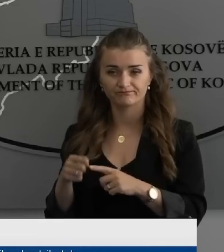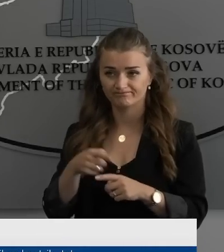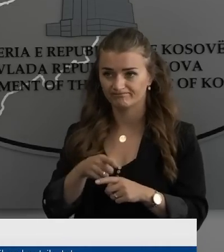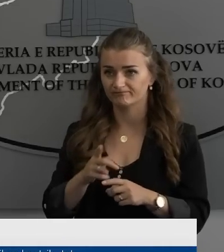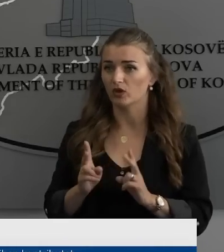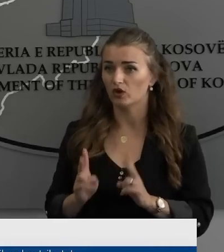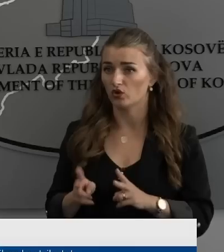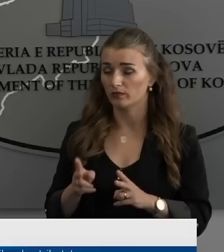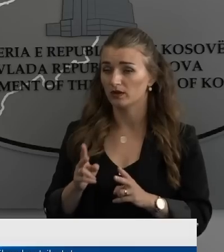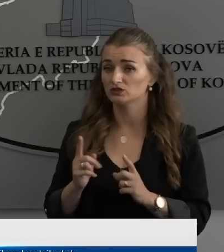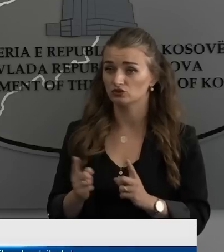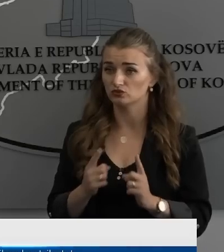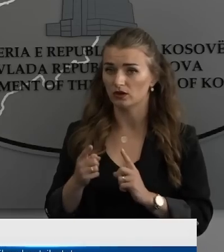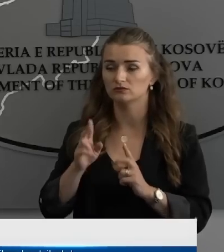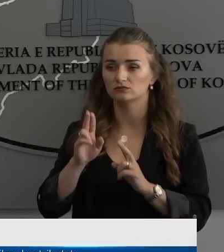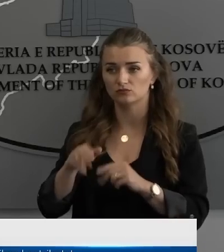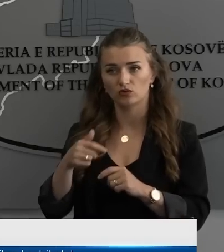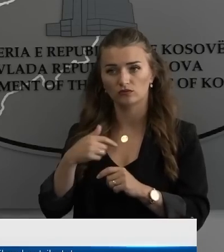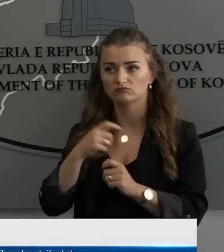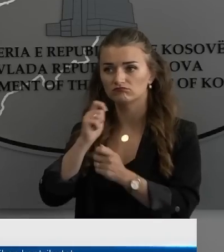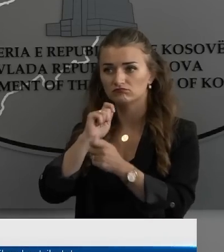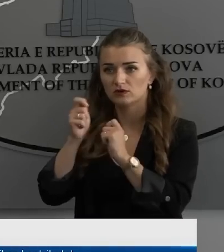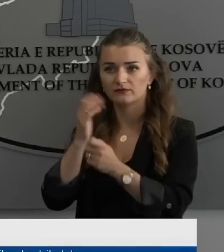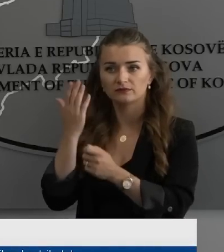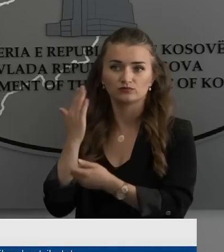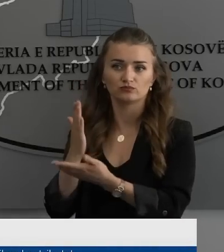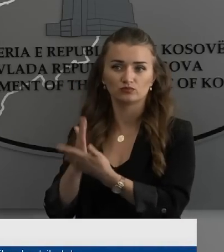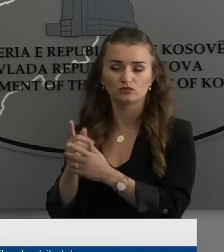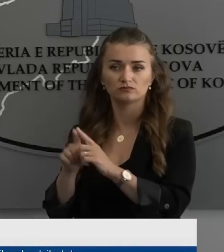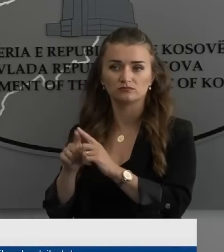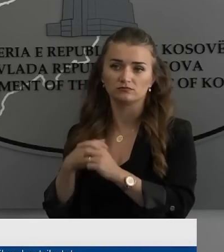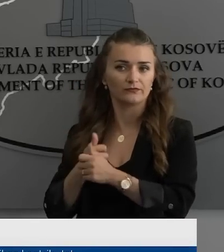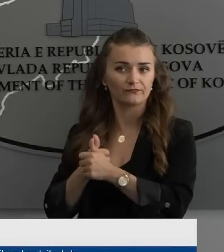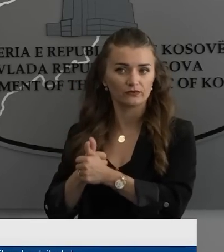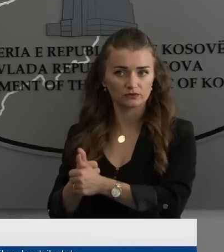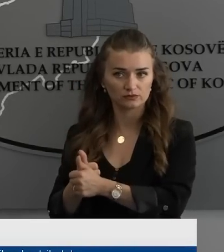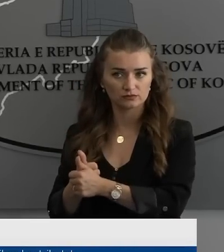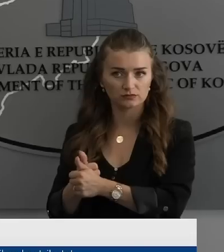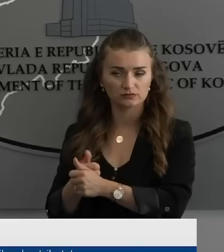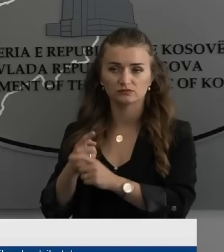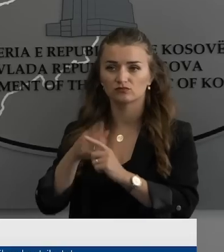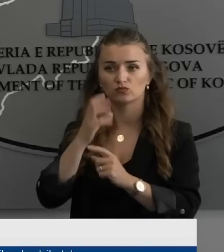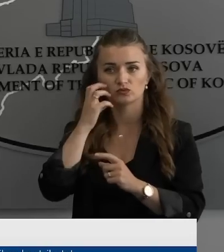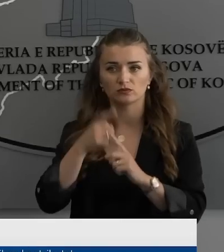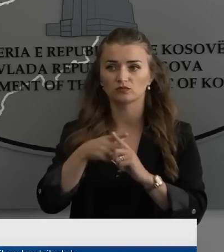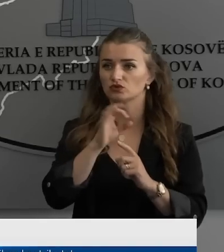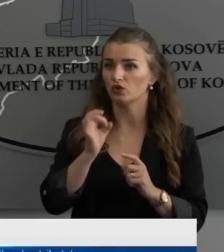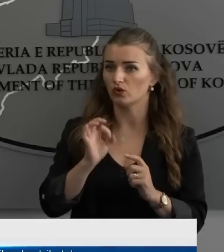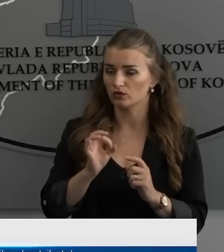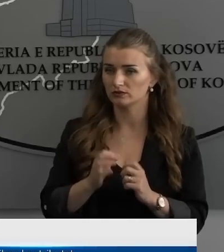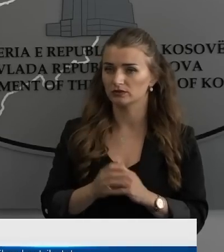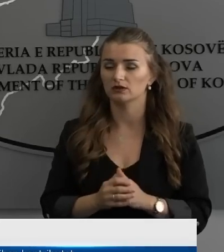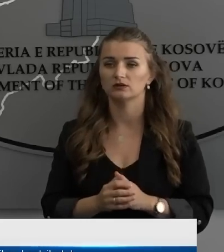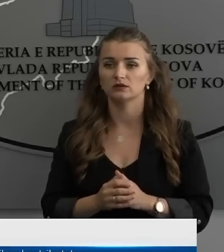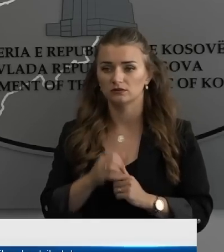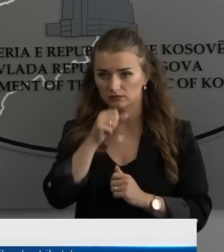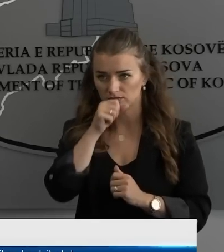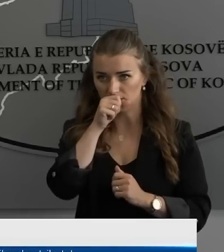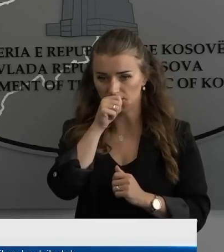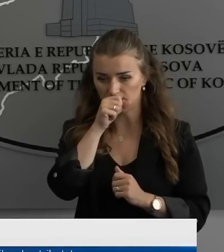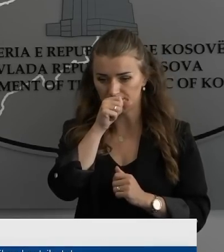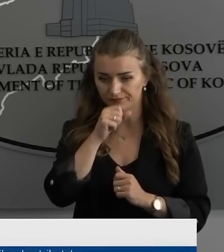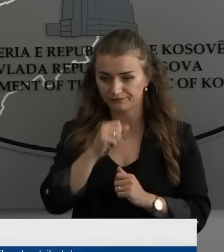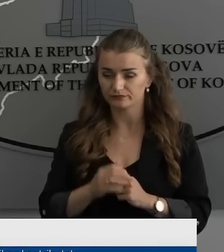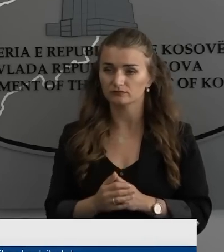zbatimin e marrëveshjeve që kemi bërë të Brukselit dhe aneksit të Ohrit që është pjesë integrale. Dhe